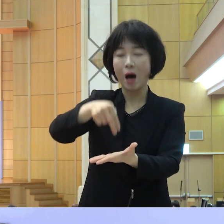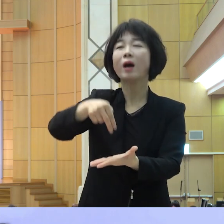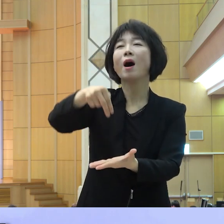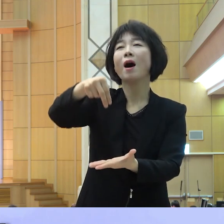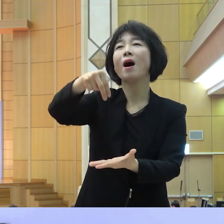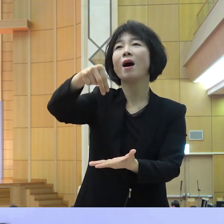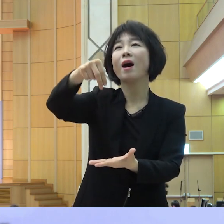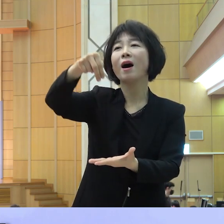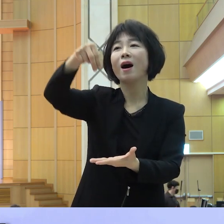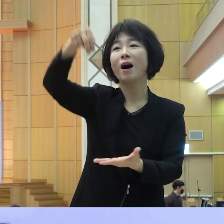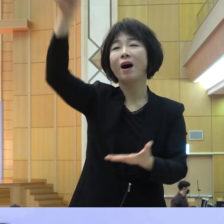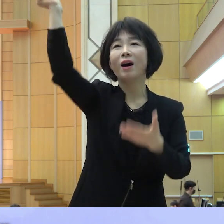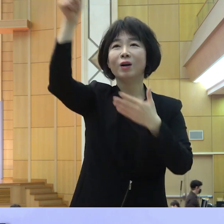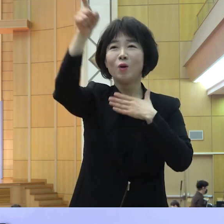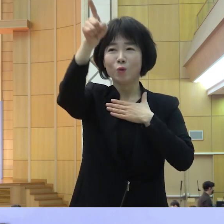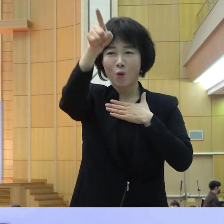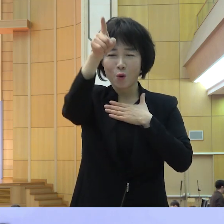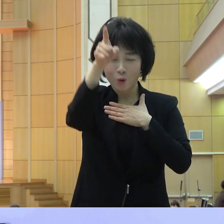올라가